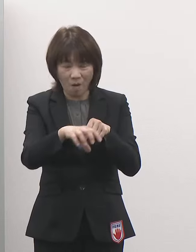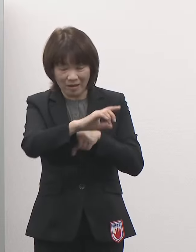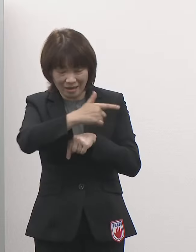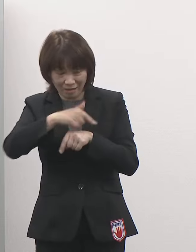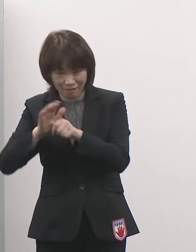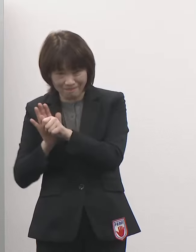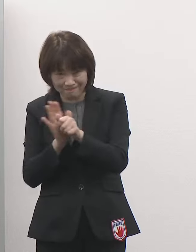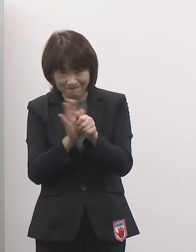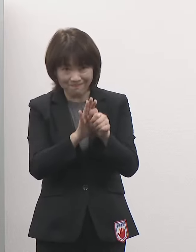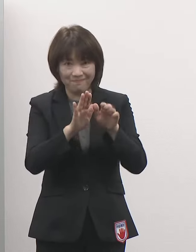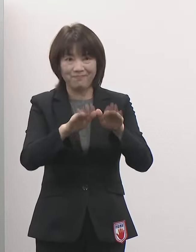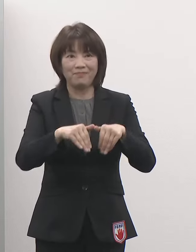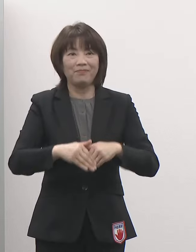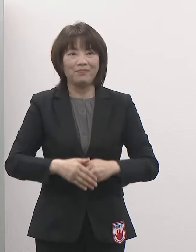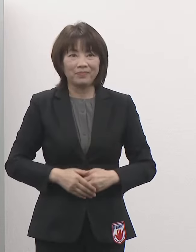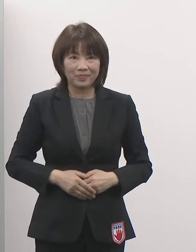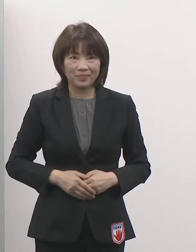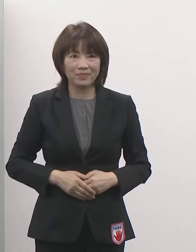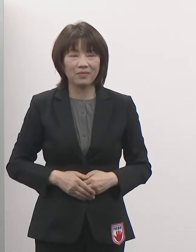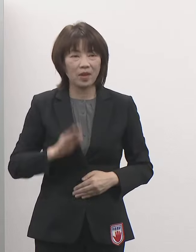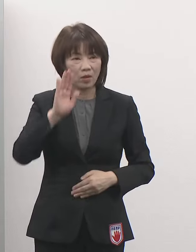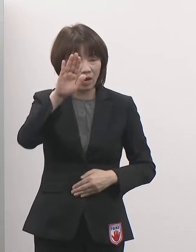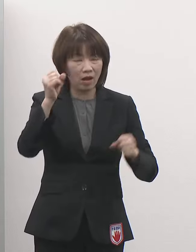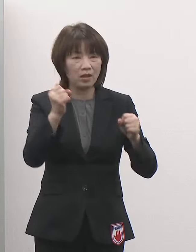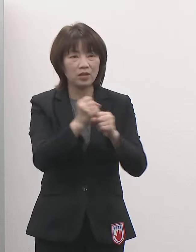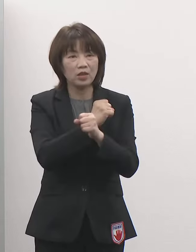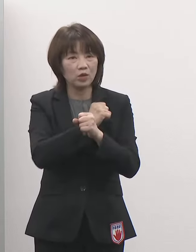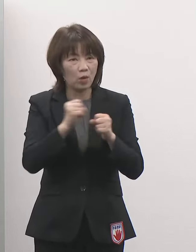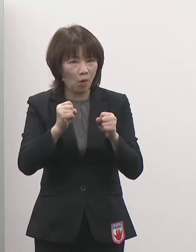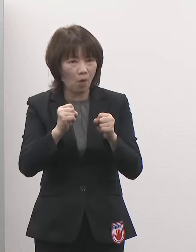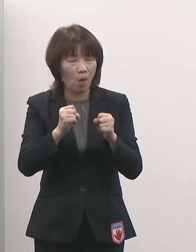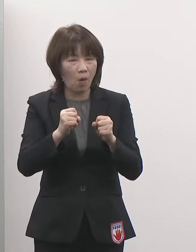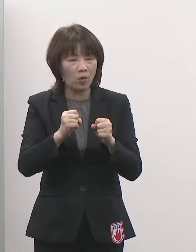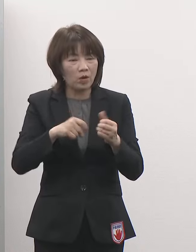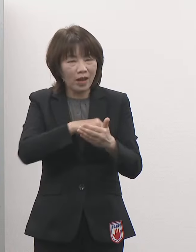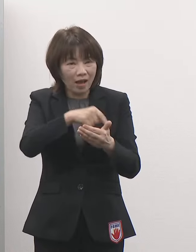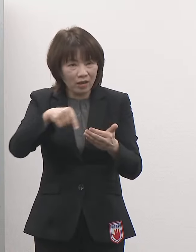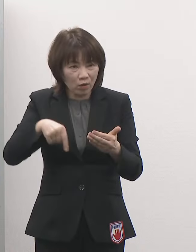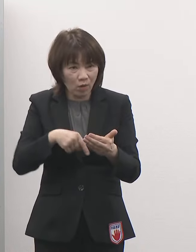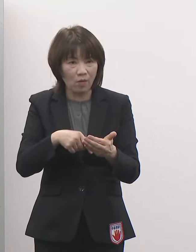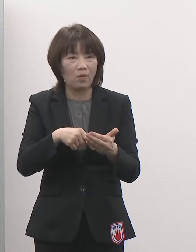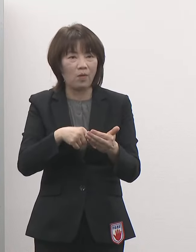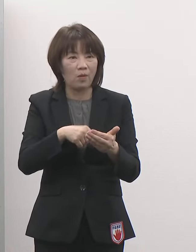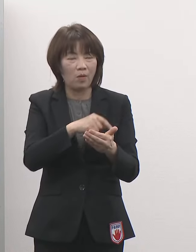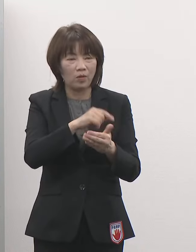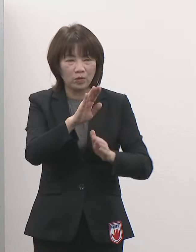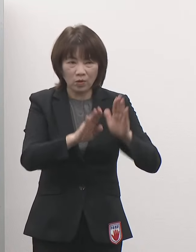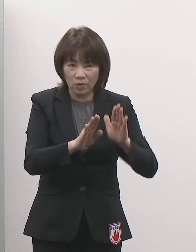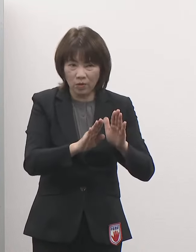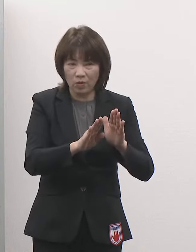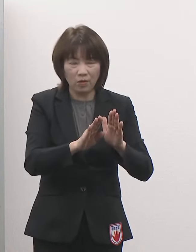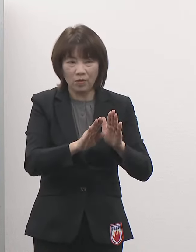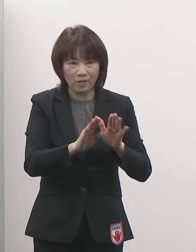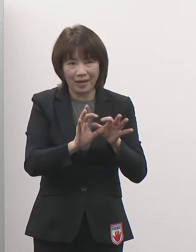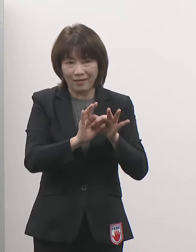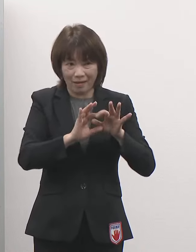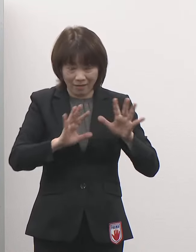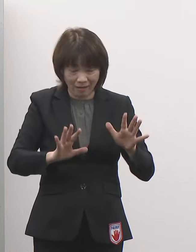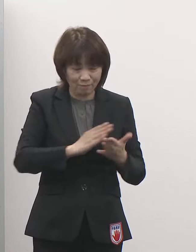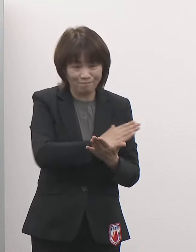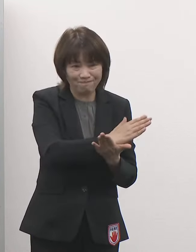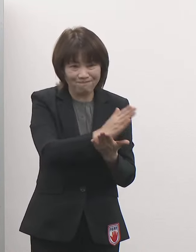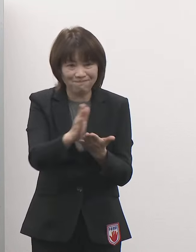ましたが、これから事業分野あるいは事業ステージ問わず、新たな各経済主